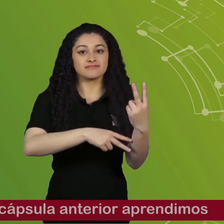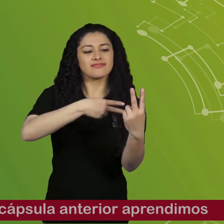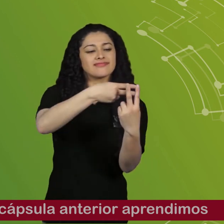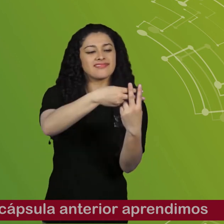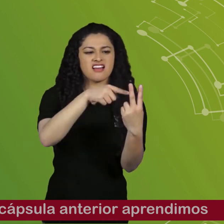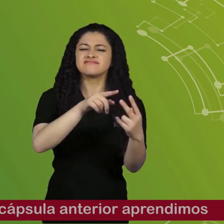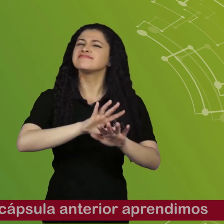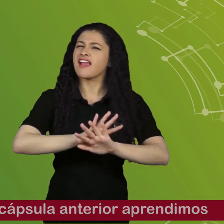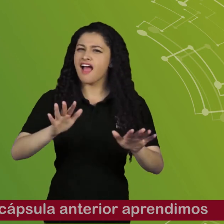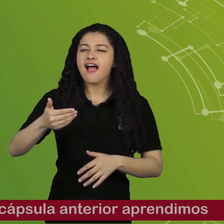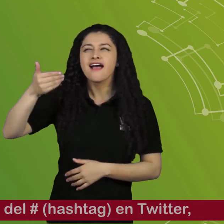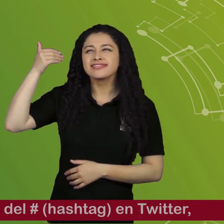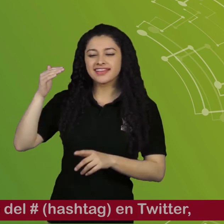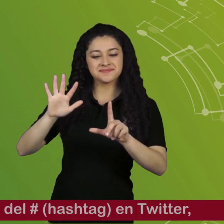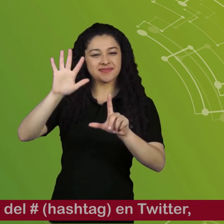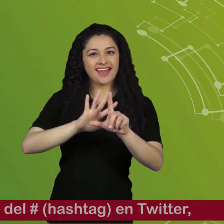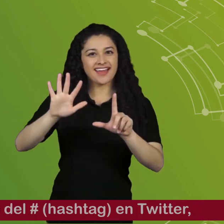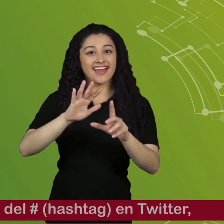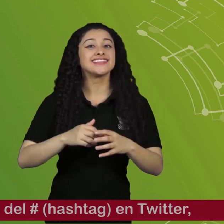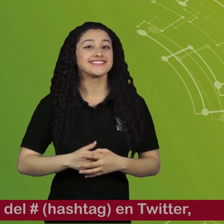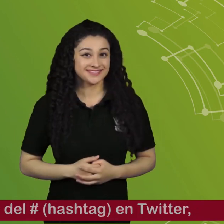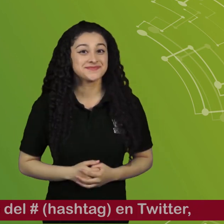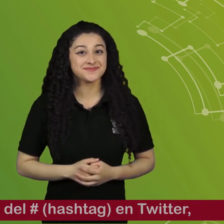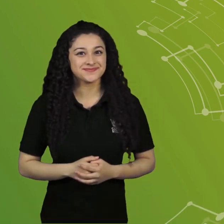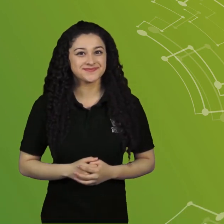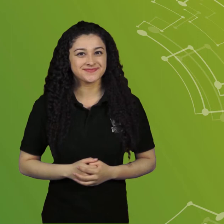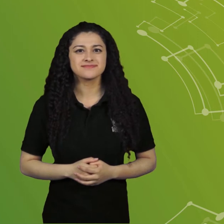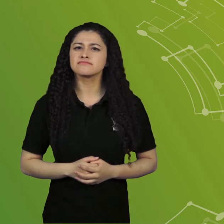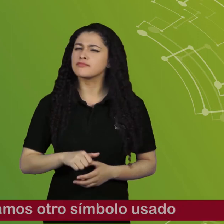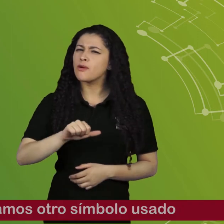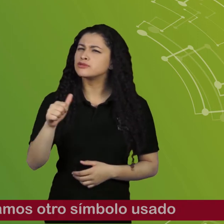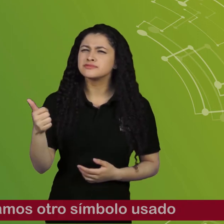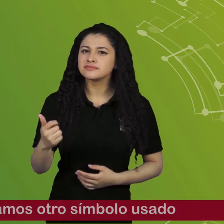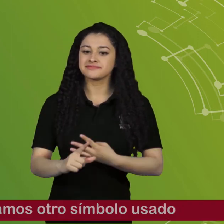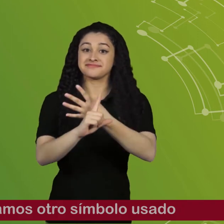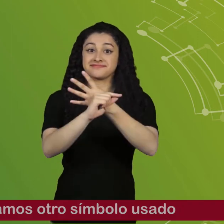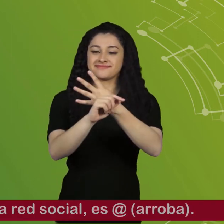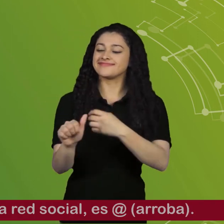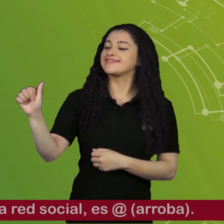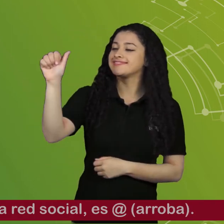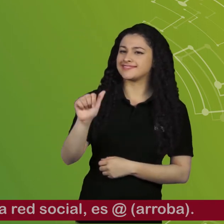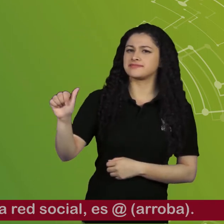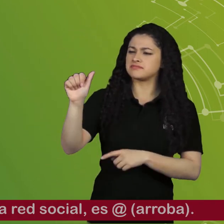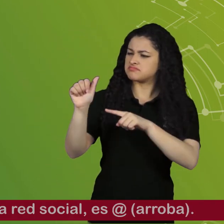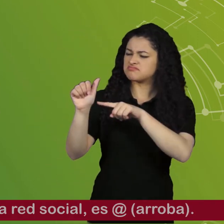En una cápsula anterior aprendimos el uso del hashtag en Twitter. Veamos otro símbolo usado en esta red social,